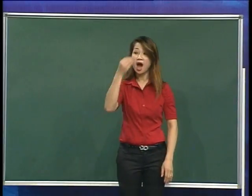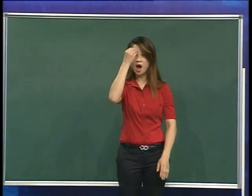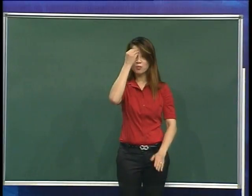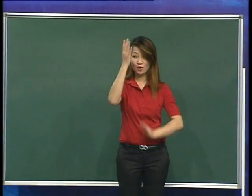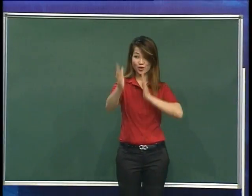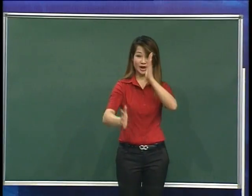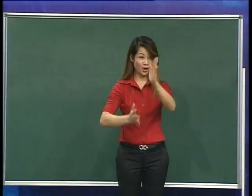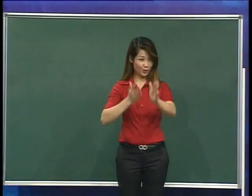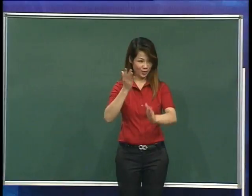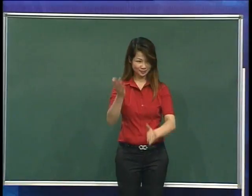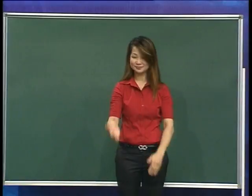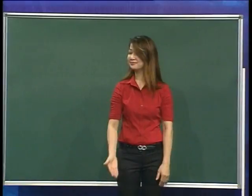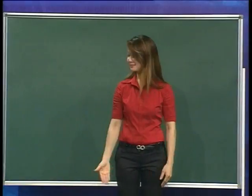Hôm nay chúng ta sẽ cùng học một bài mới nhé